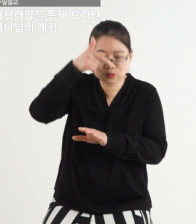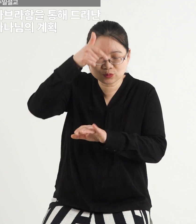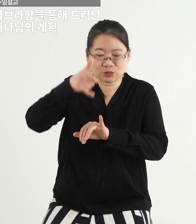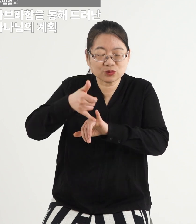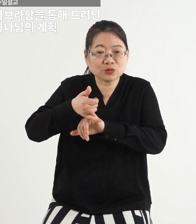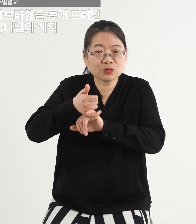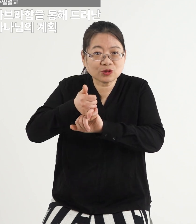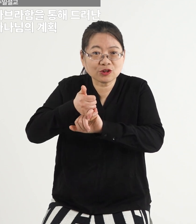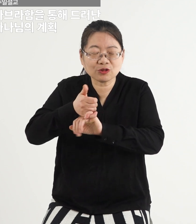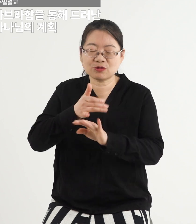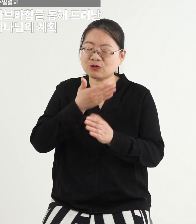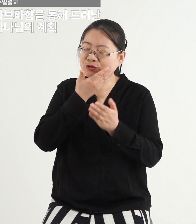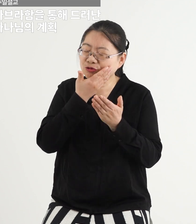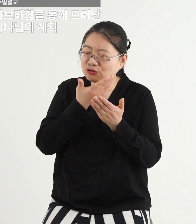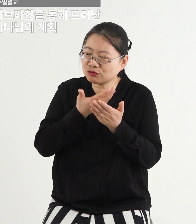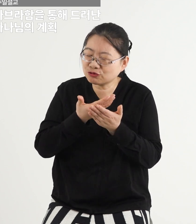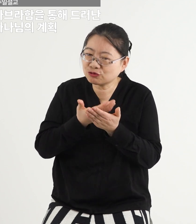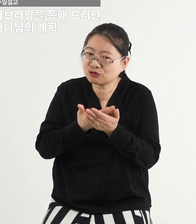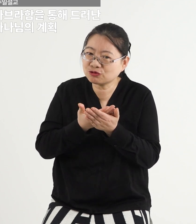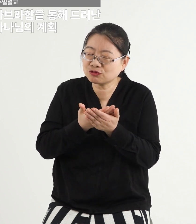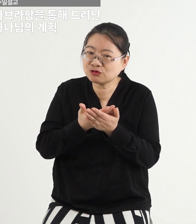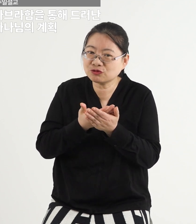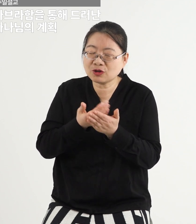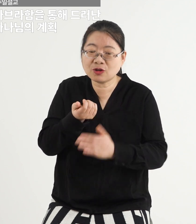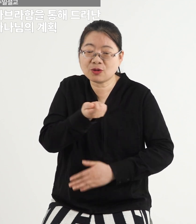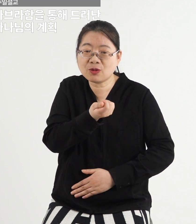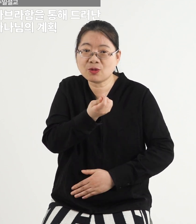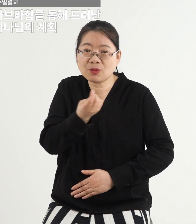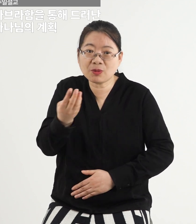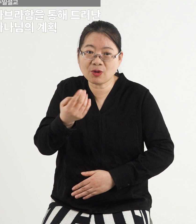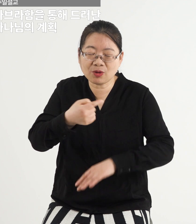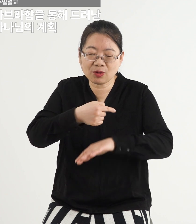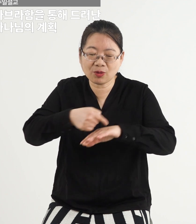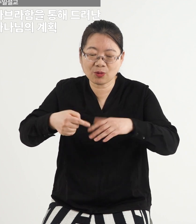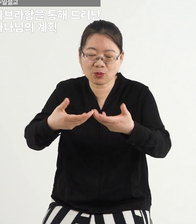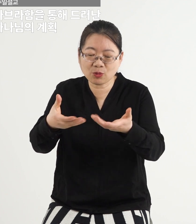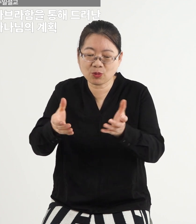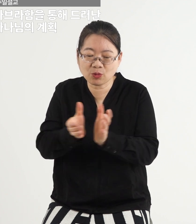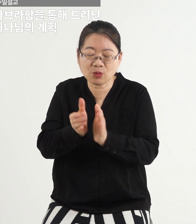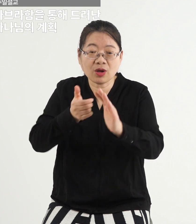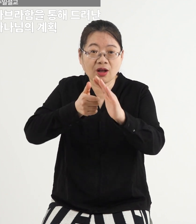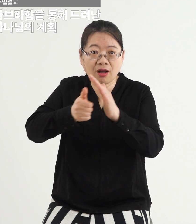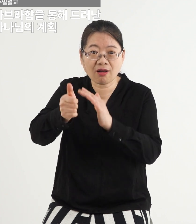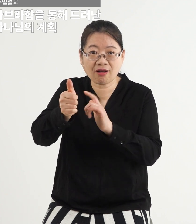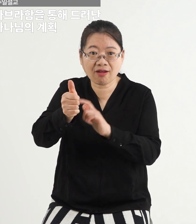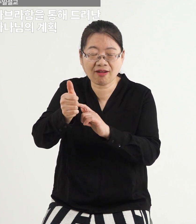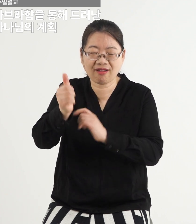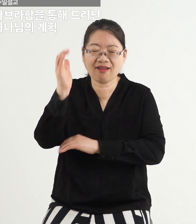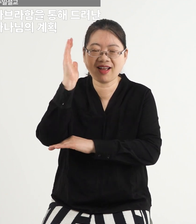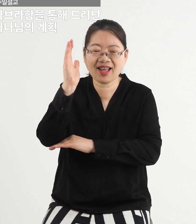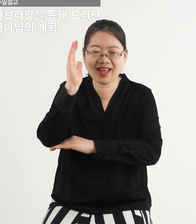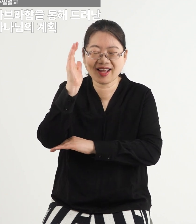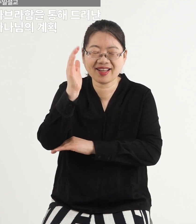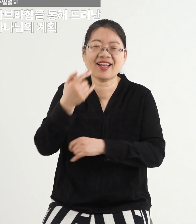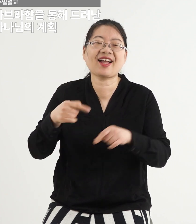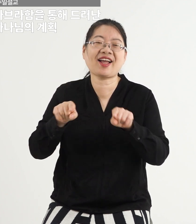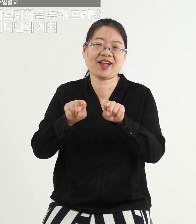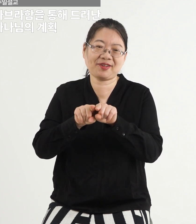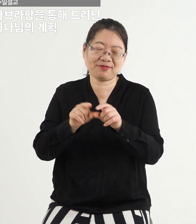구약의 중요한 몇 족장들의 스토리를 함께 살펴보도록